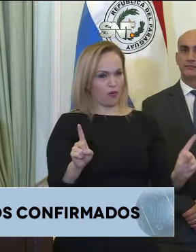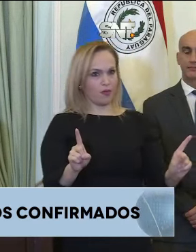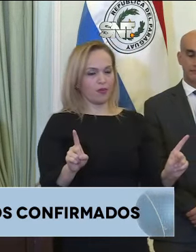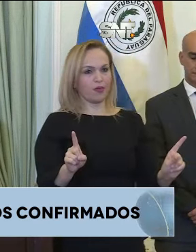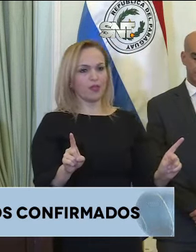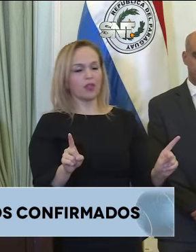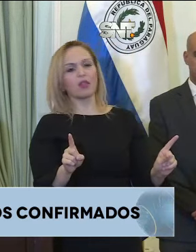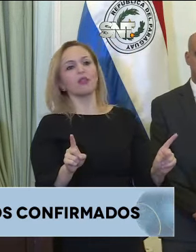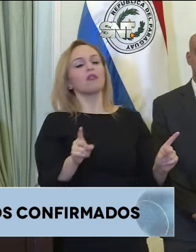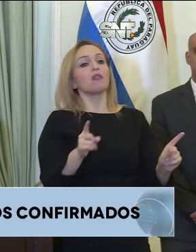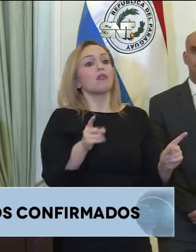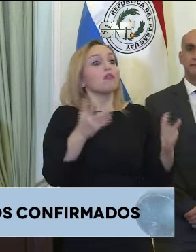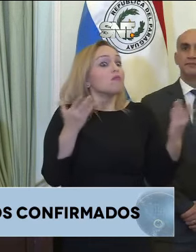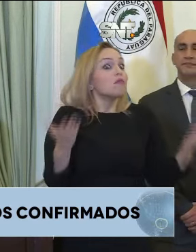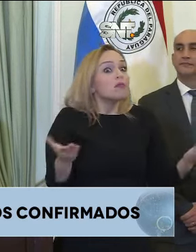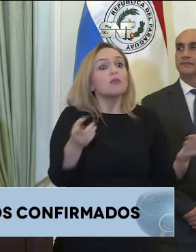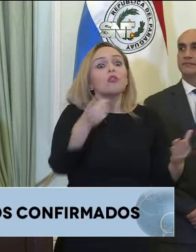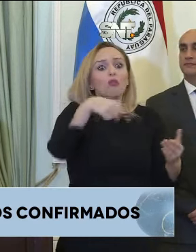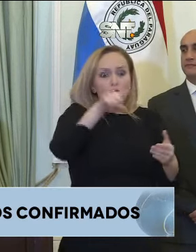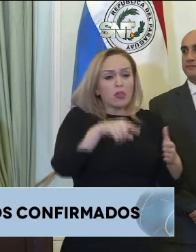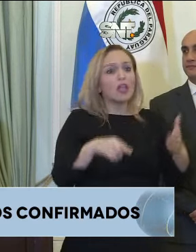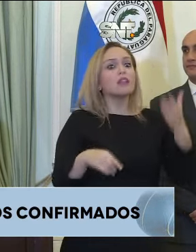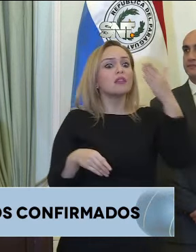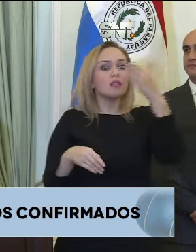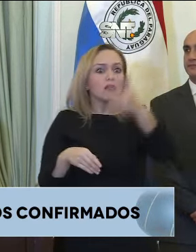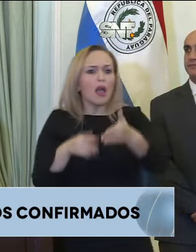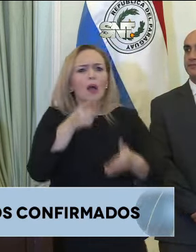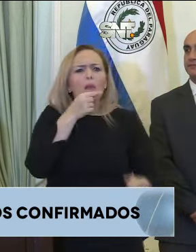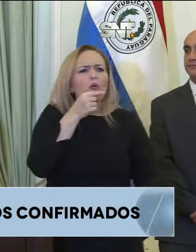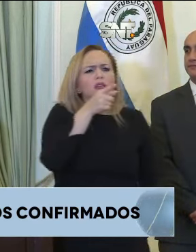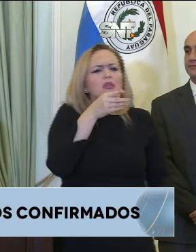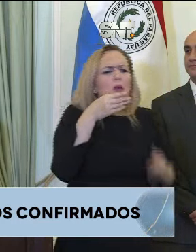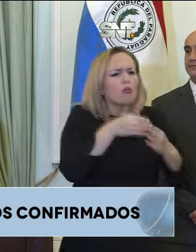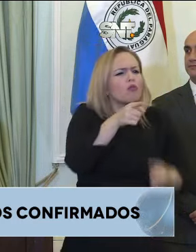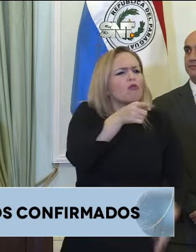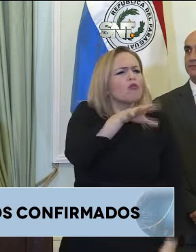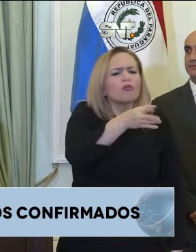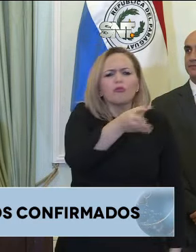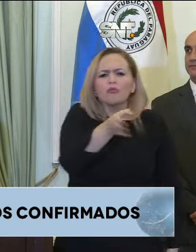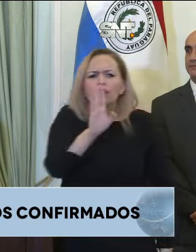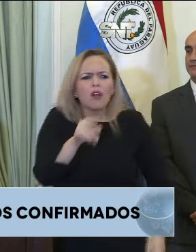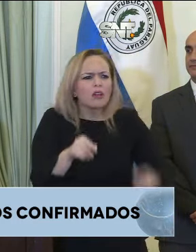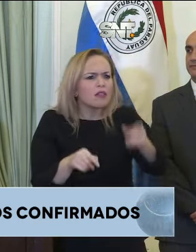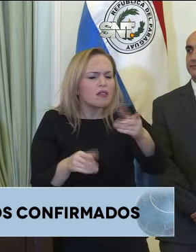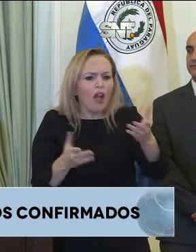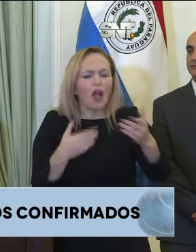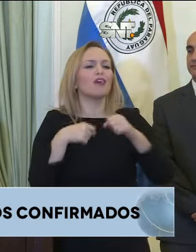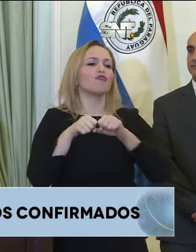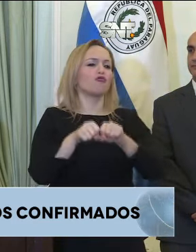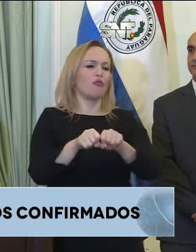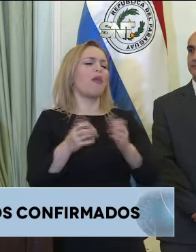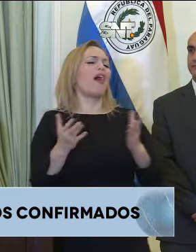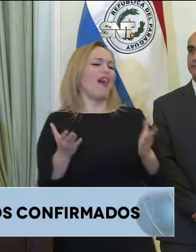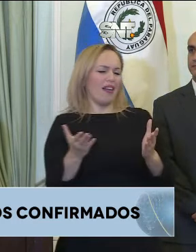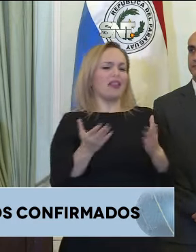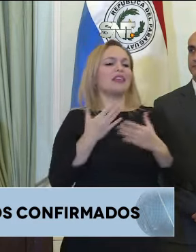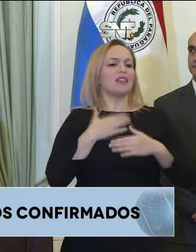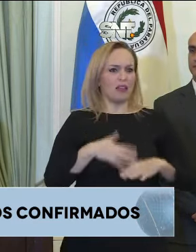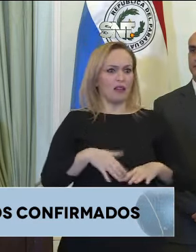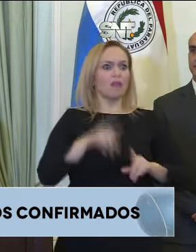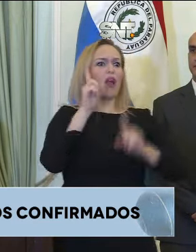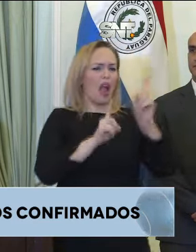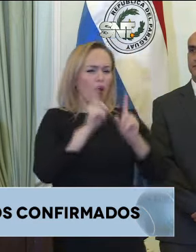El que está yendo para ahí, pues justamente le justificará si la policía le pregunta, la policía se da cuenta. Pero además todos tienen servicios